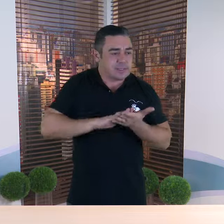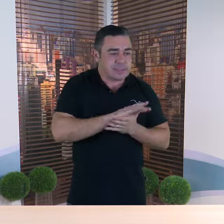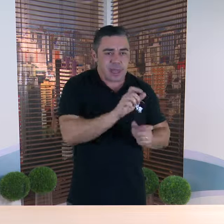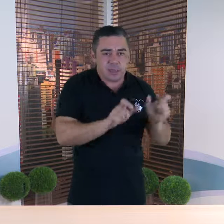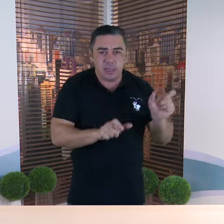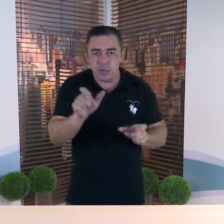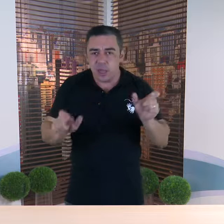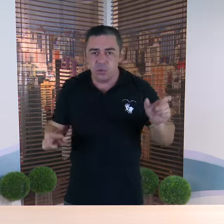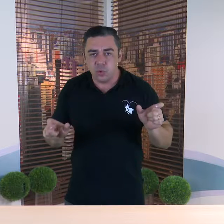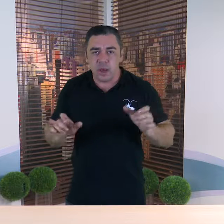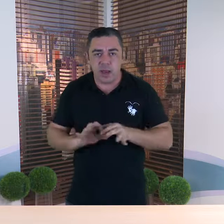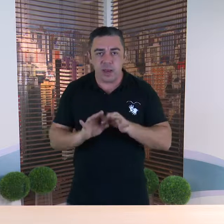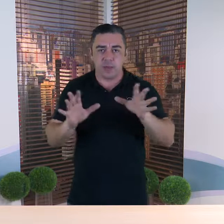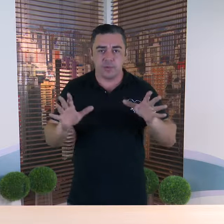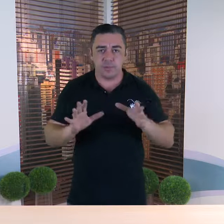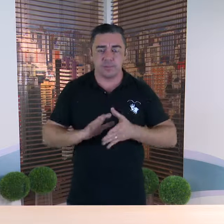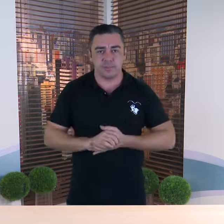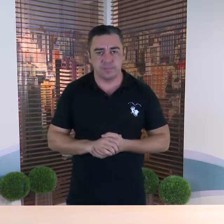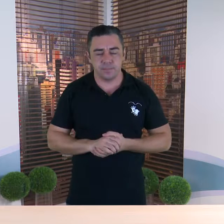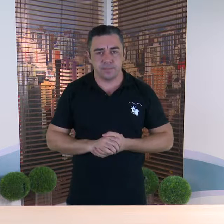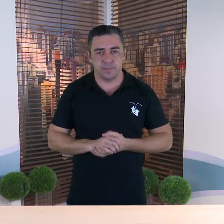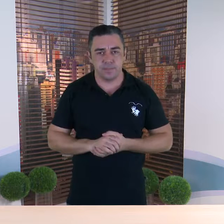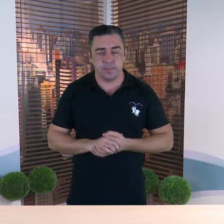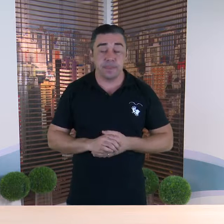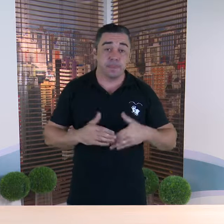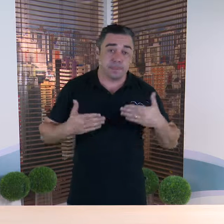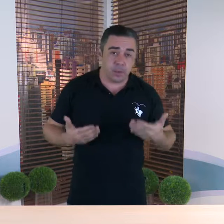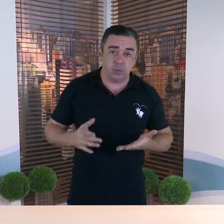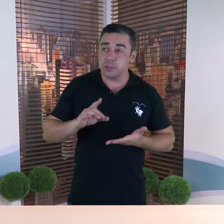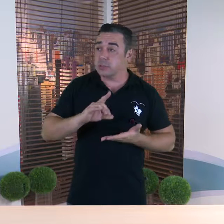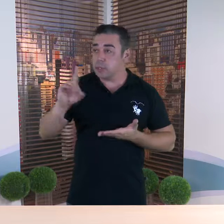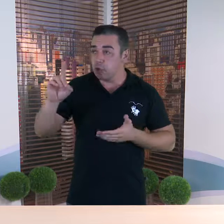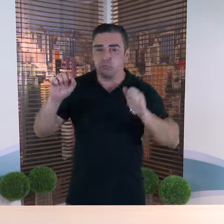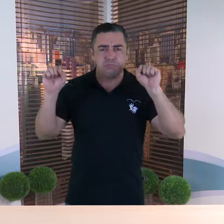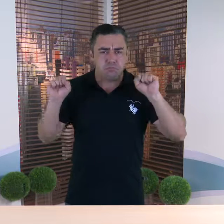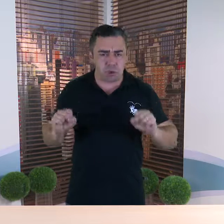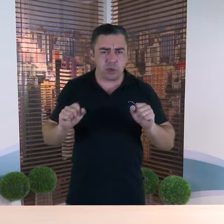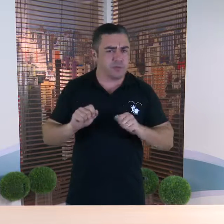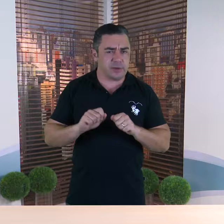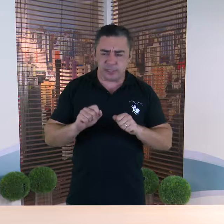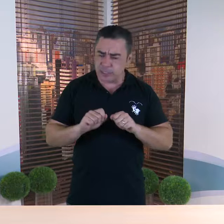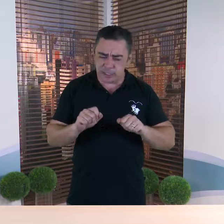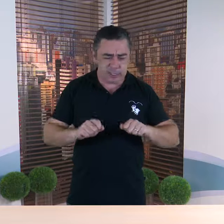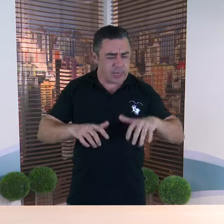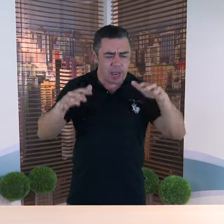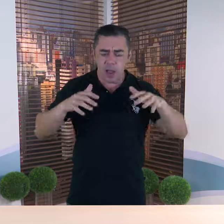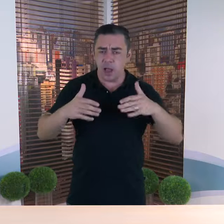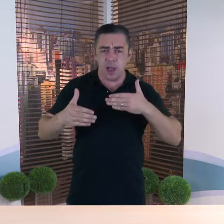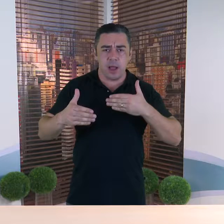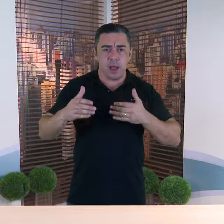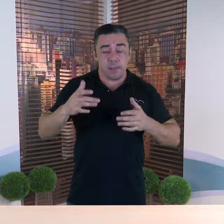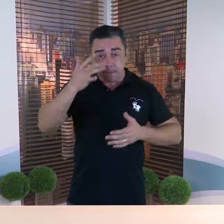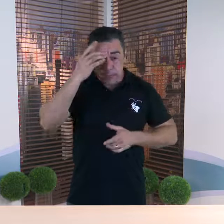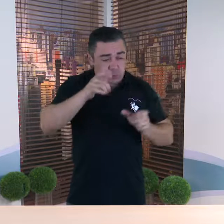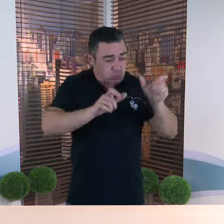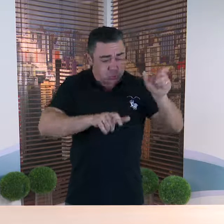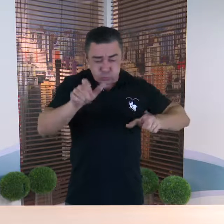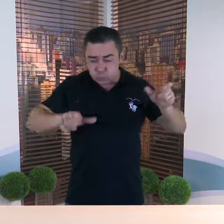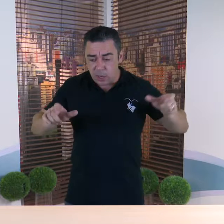quaisquer criaturas livres. Ora, Deus pode criar criaturas livres, mas não